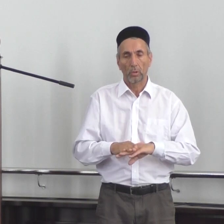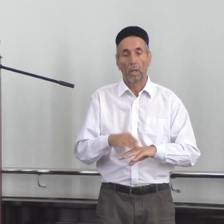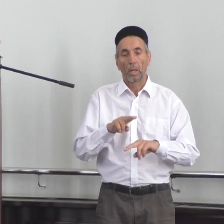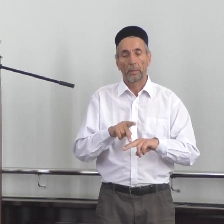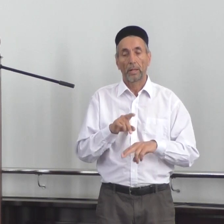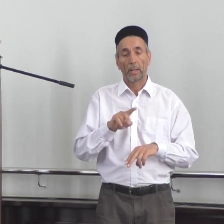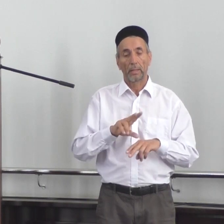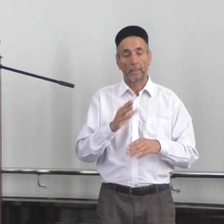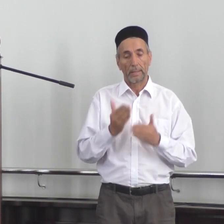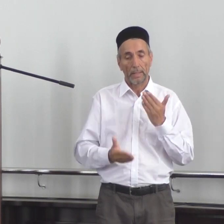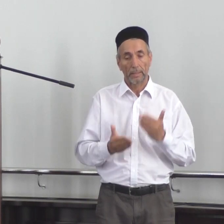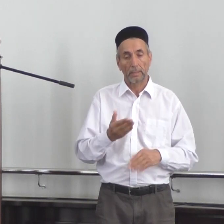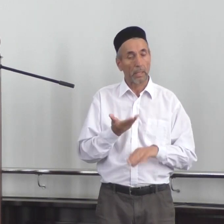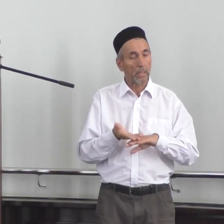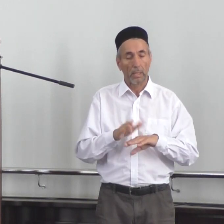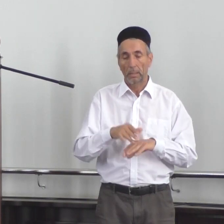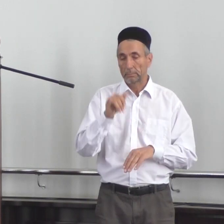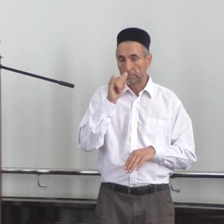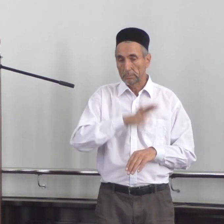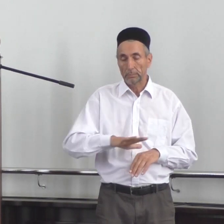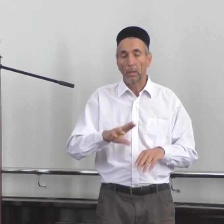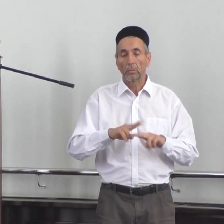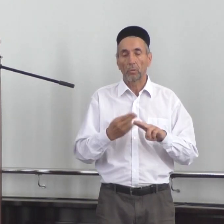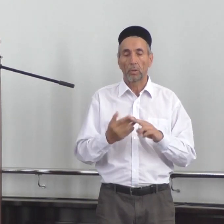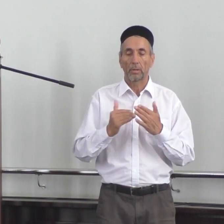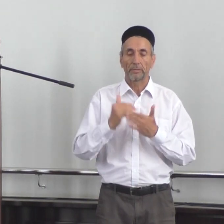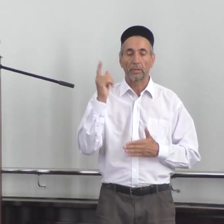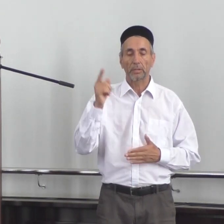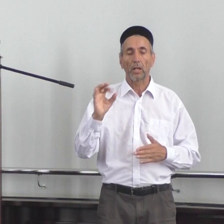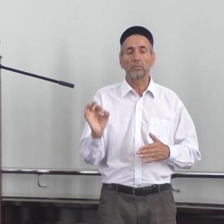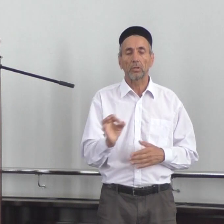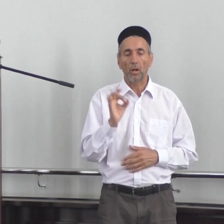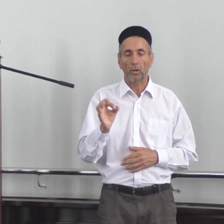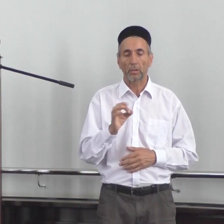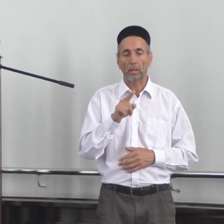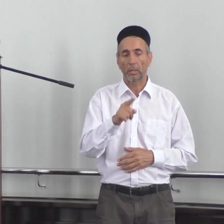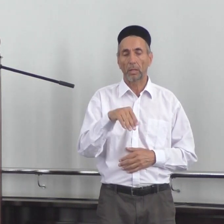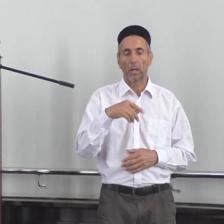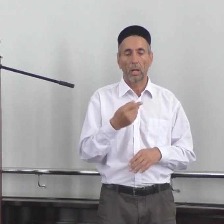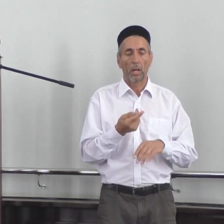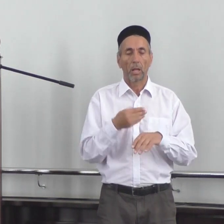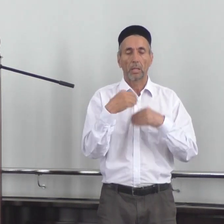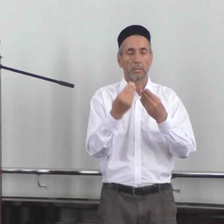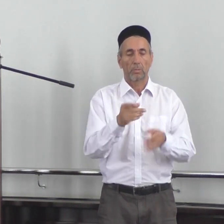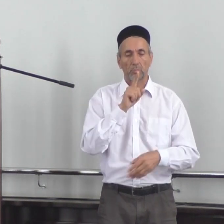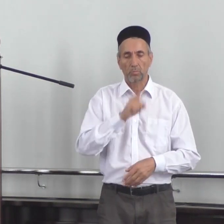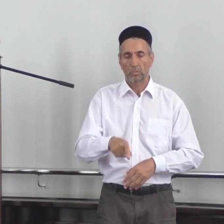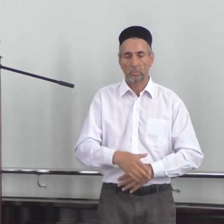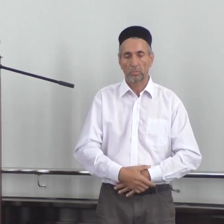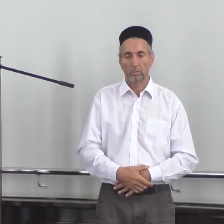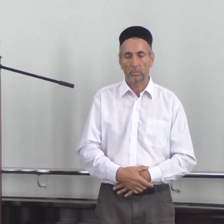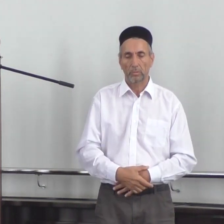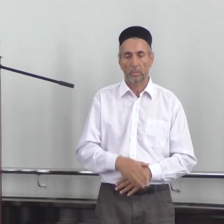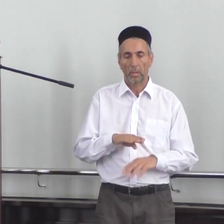аласың. Әгәр дә күтәрә алмасаң, Аллаһ тәгалә сиңа беркайчан да бирми бу авырлыкны. Без